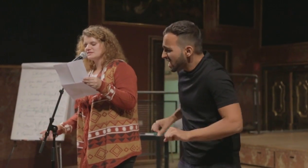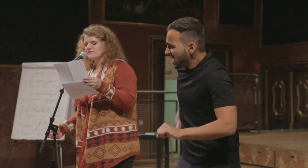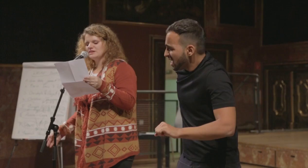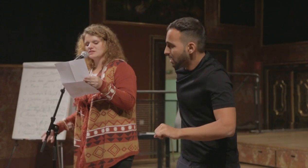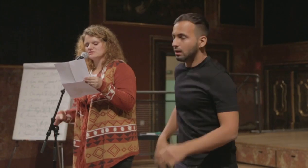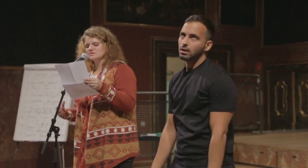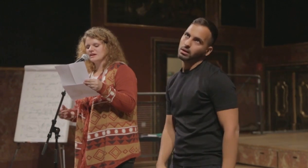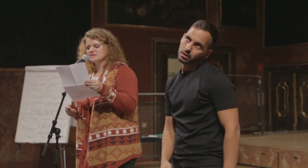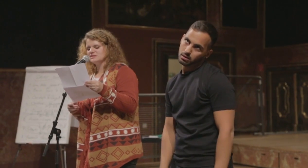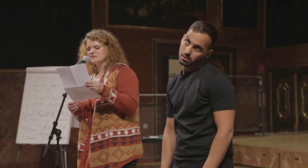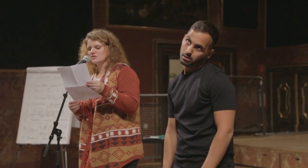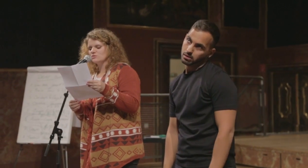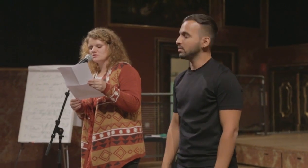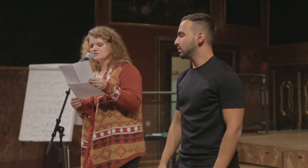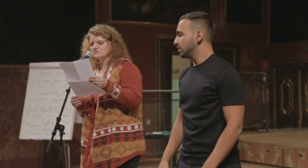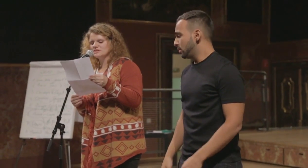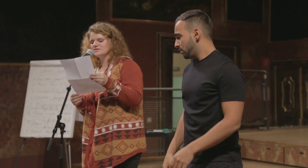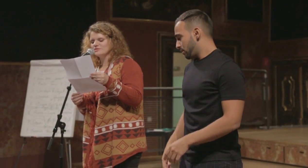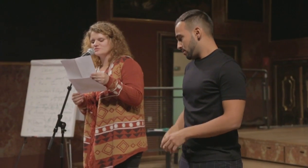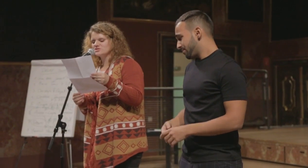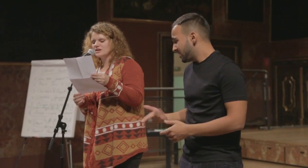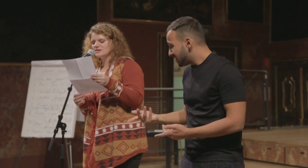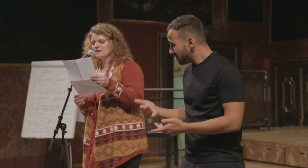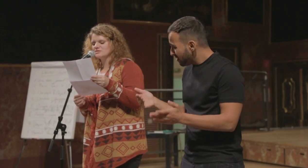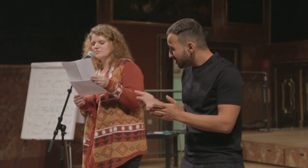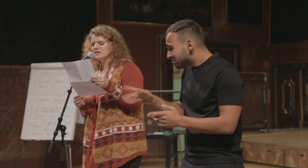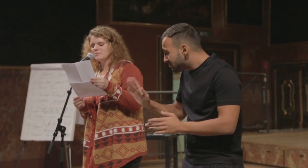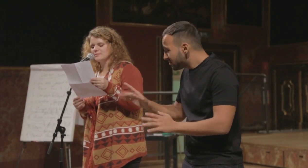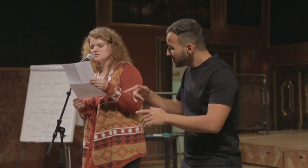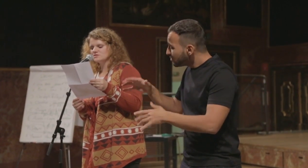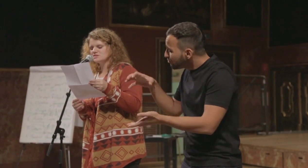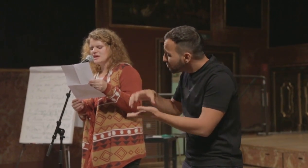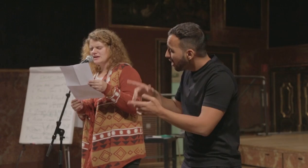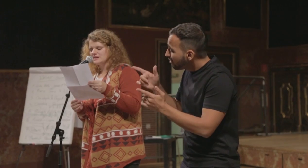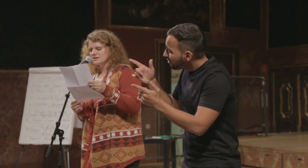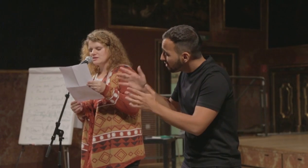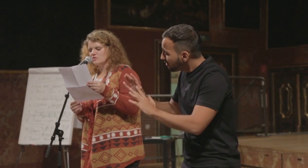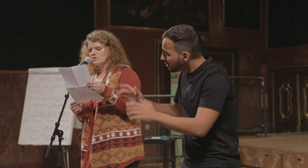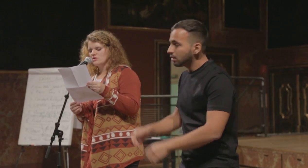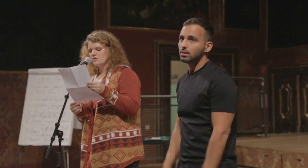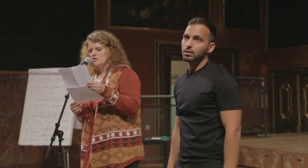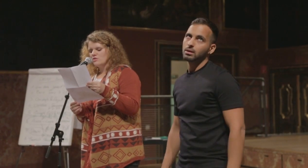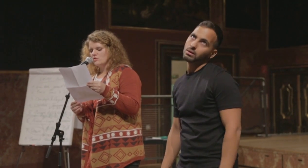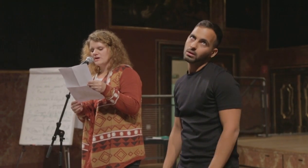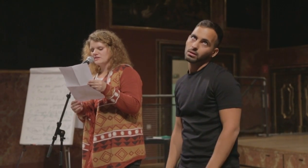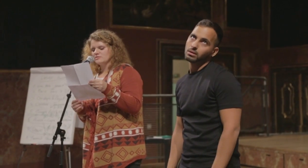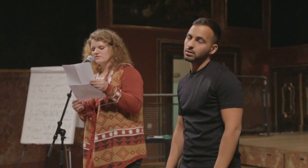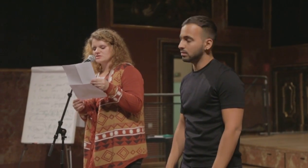hast, wie wichtig es doch sei, dass du nicht in die große Stadt gehen und lieber hier bleiben solltest, ja da dann auch. Opa hat nicht immer